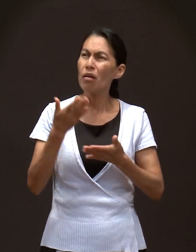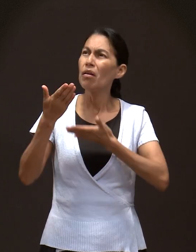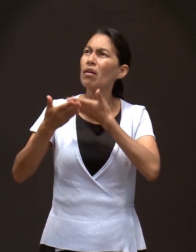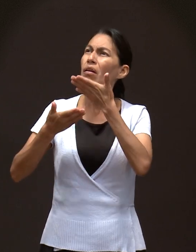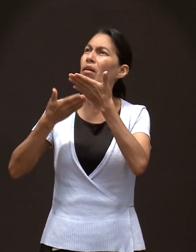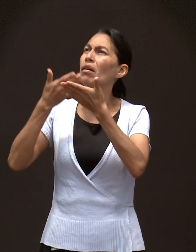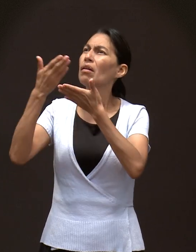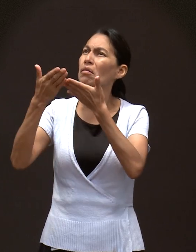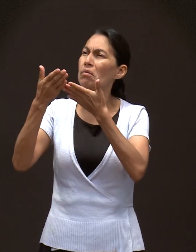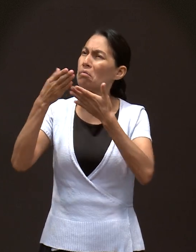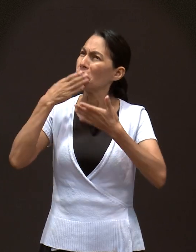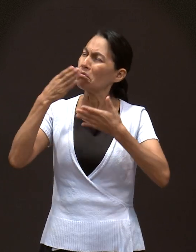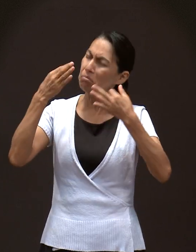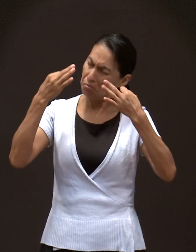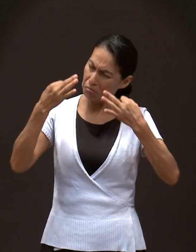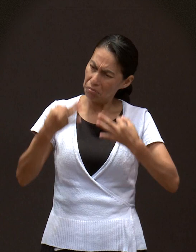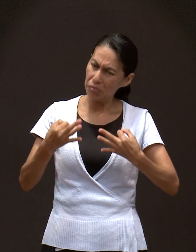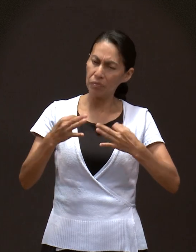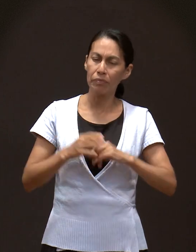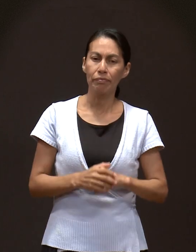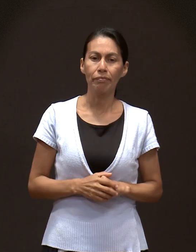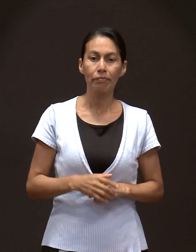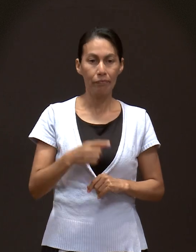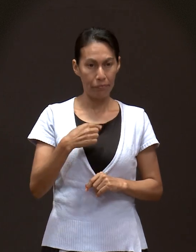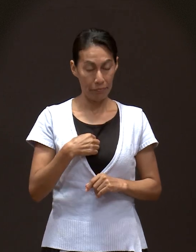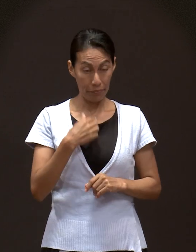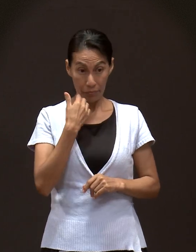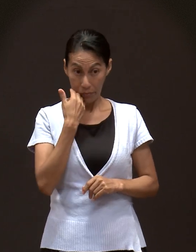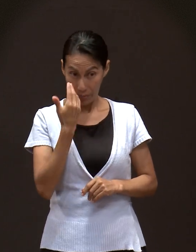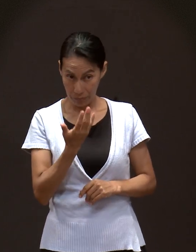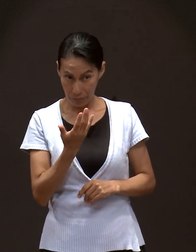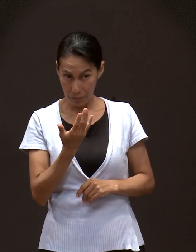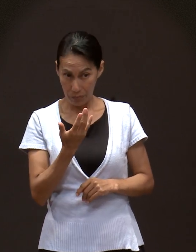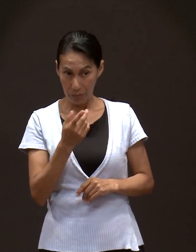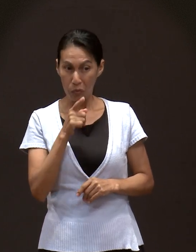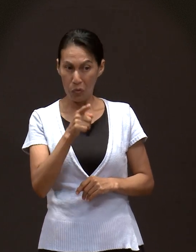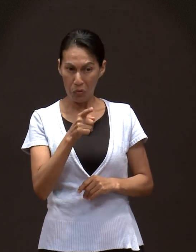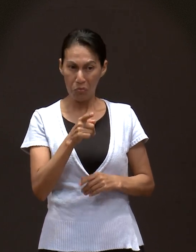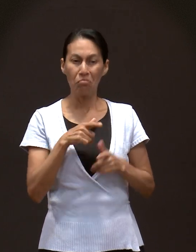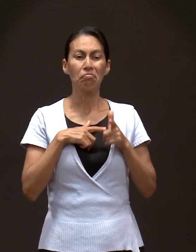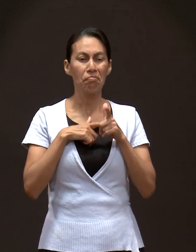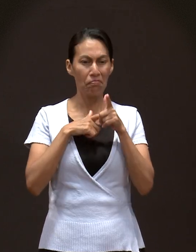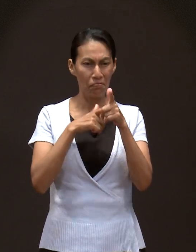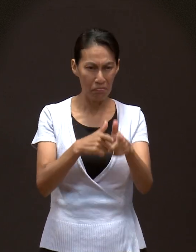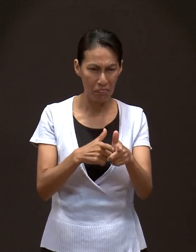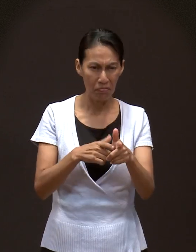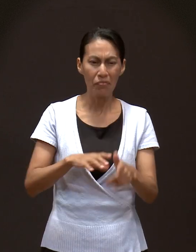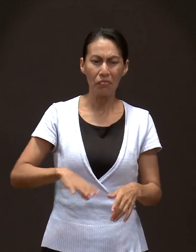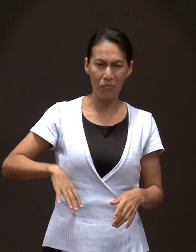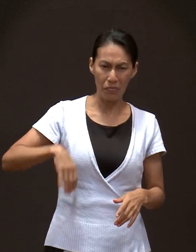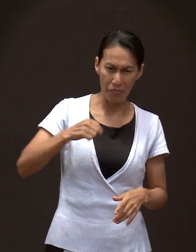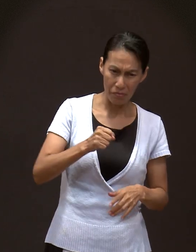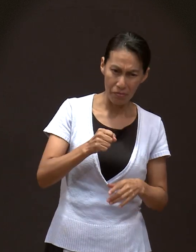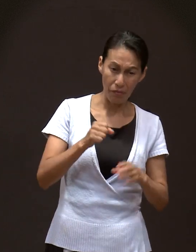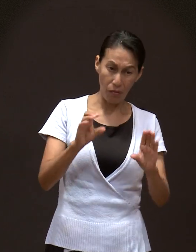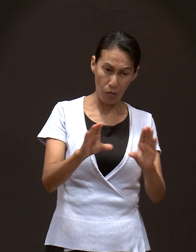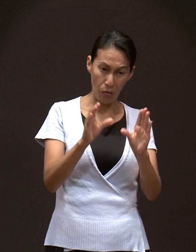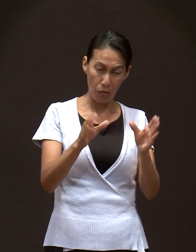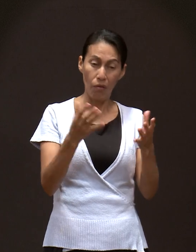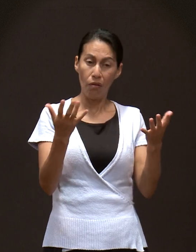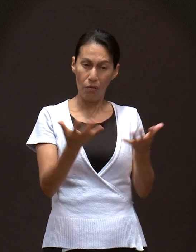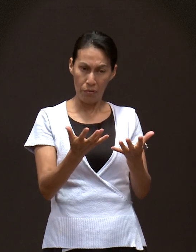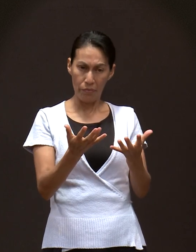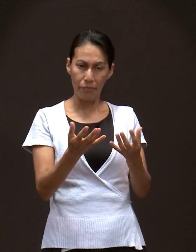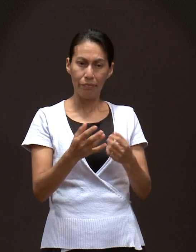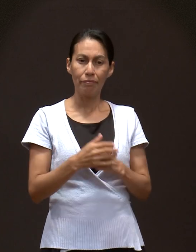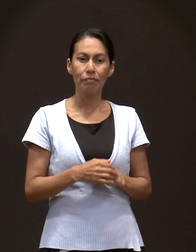sueño de servir a Dios de una manera buena. Y quiero que sigas, quiero que sigas haciendo esto. Quiero que sigas